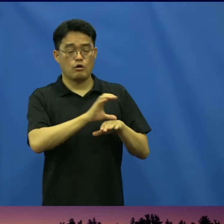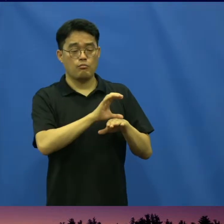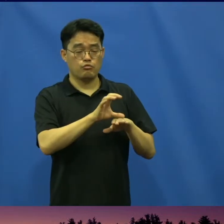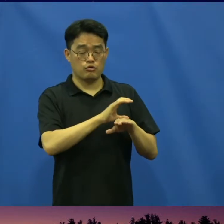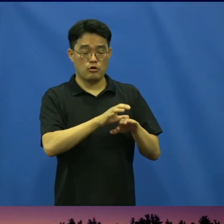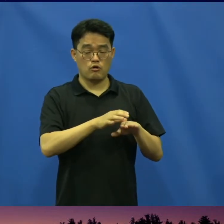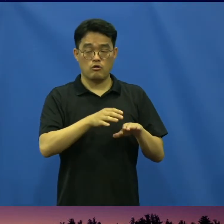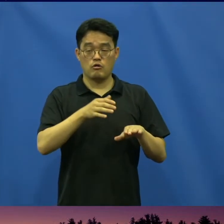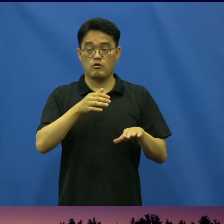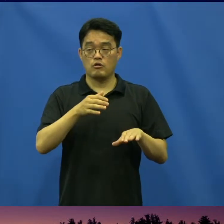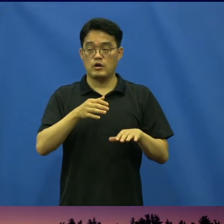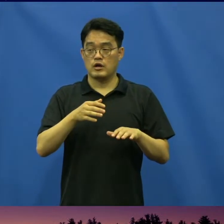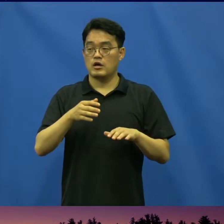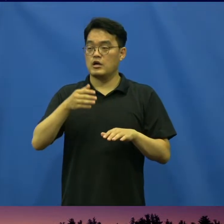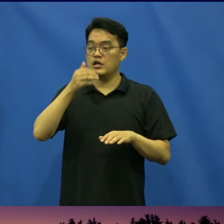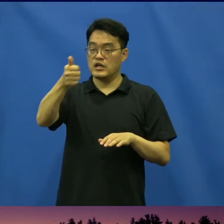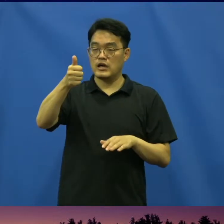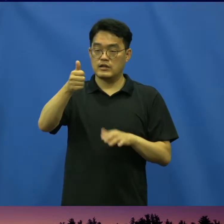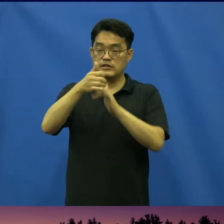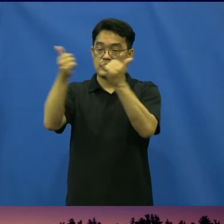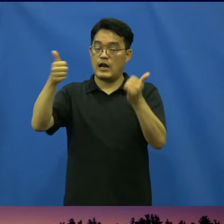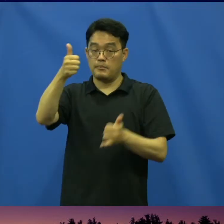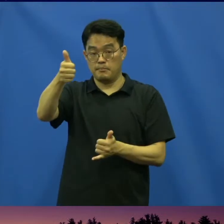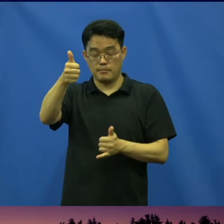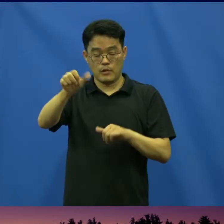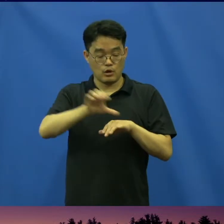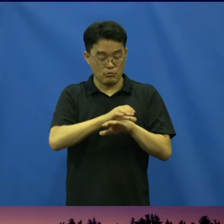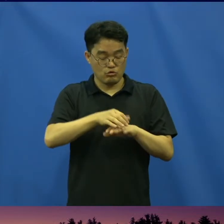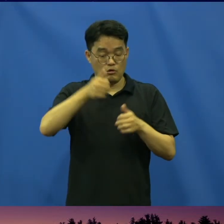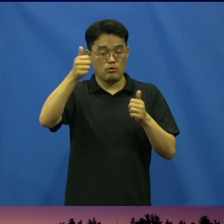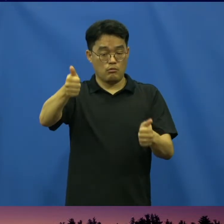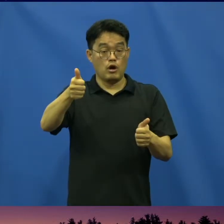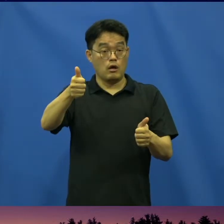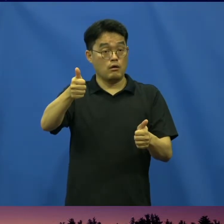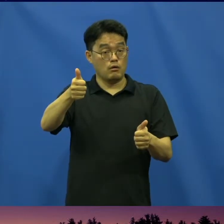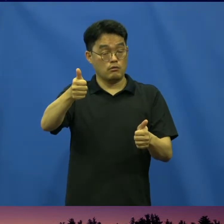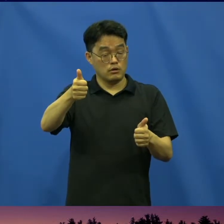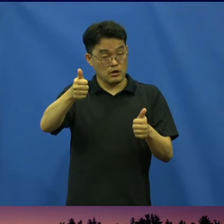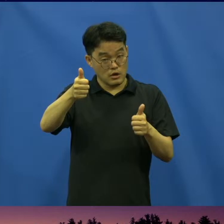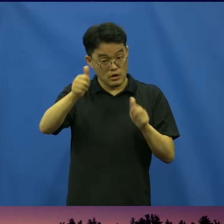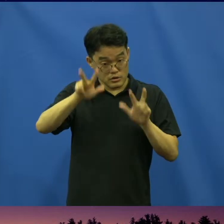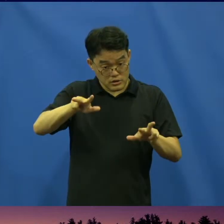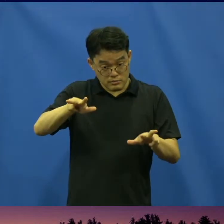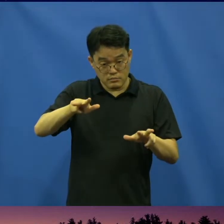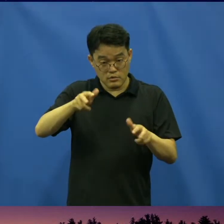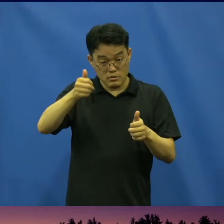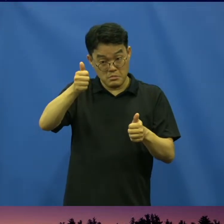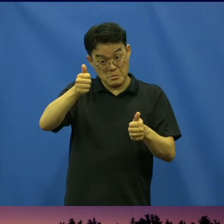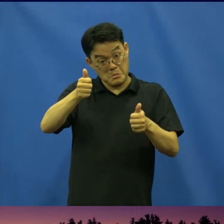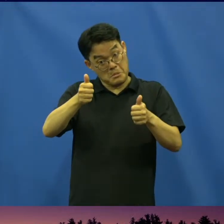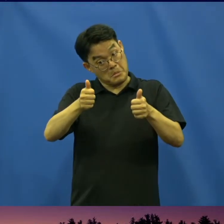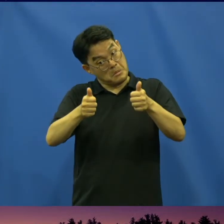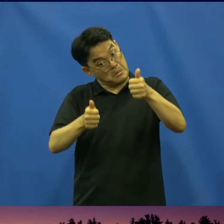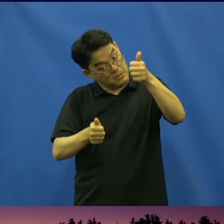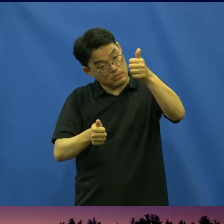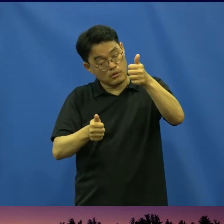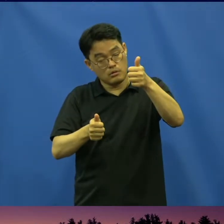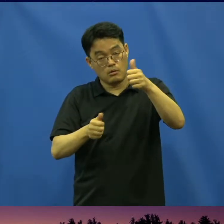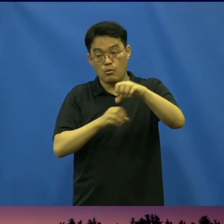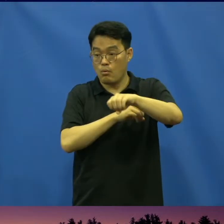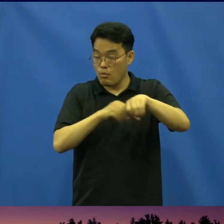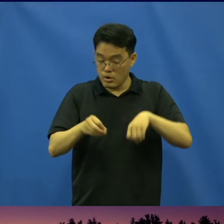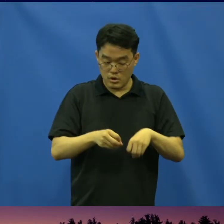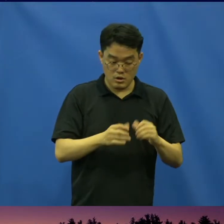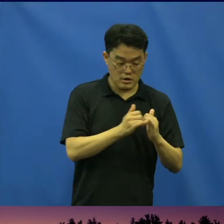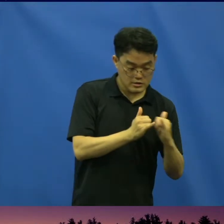사이에 또 다른 이 존재가 지금 생기는 것 같은 이 새로운 이 문명의 폭발이